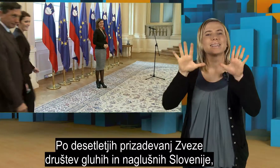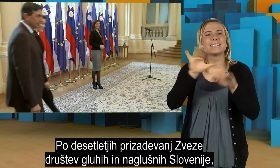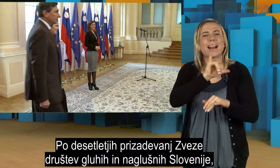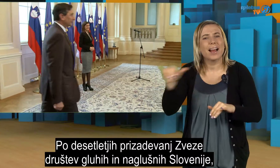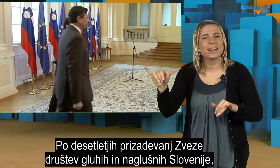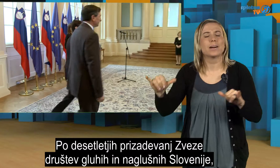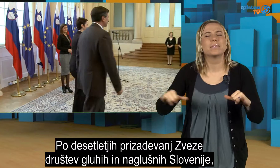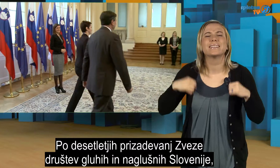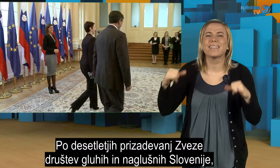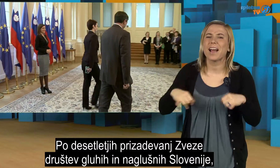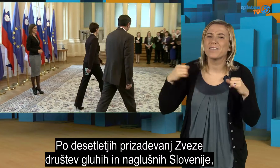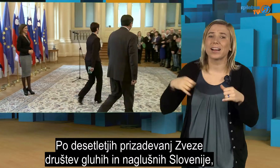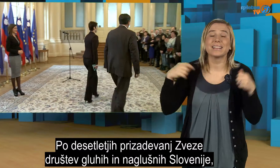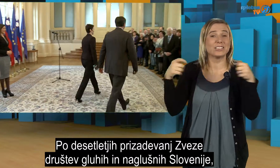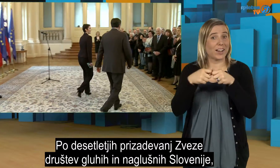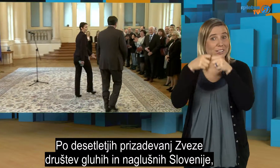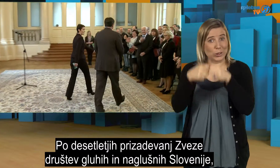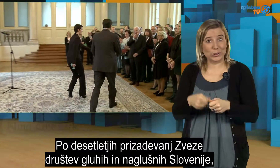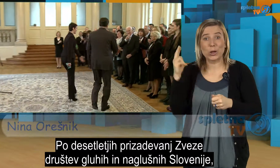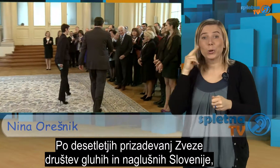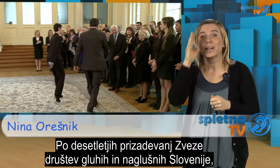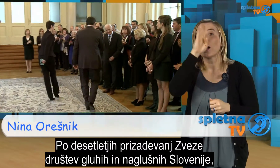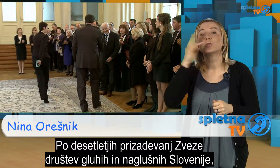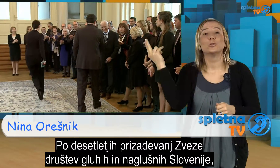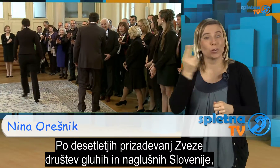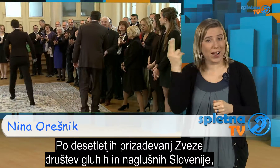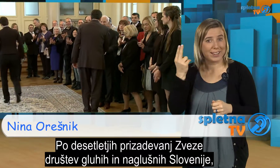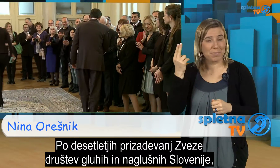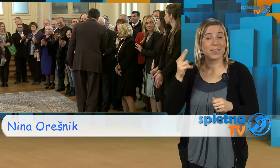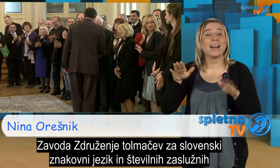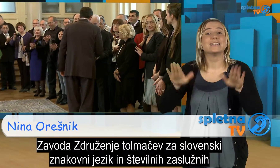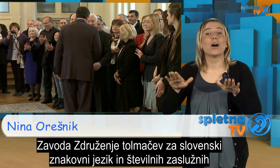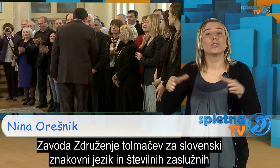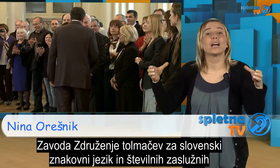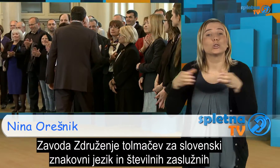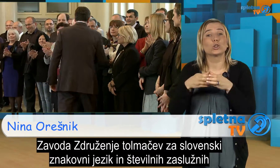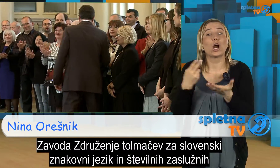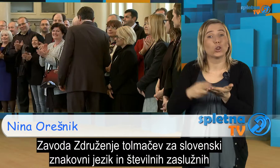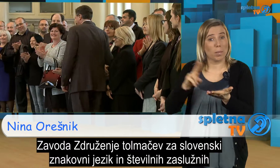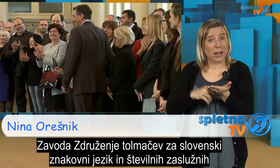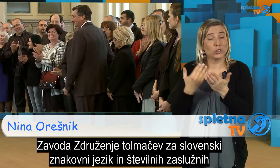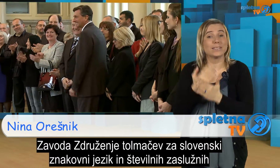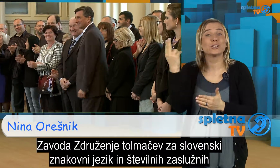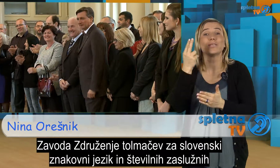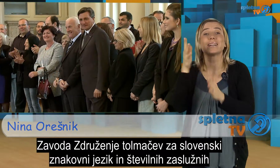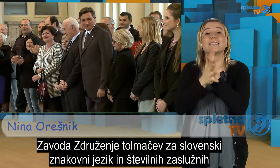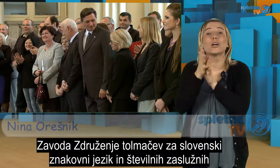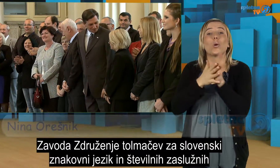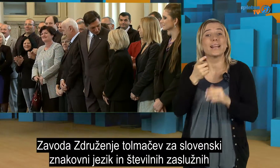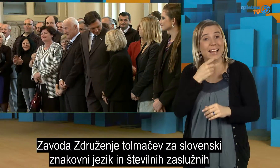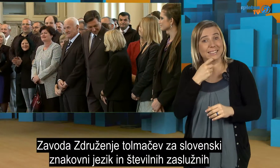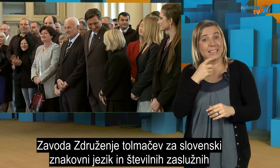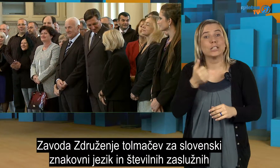Po desetletjih prizadevanj Zveze društev gluhih in naglušnih Slovenije, Zavoda Združenje tolmačev za slovenski znakovni jezik